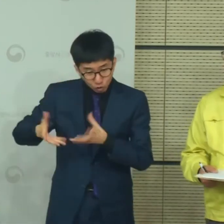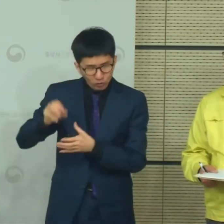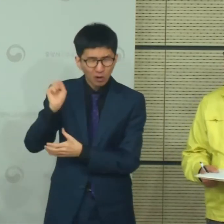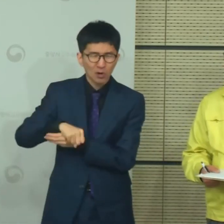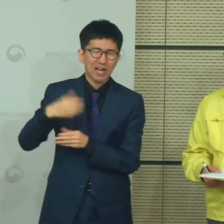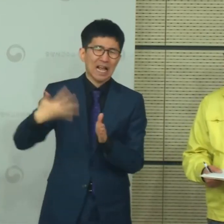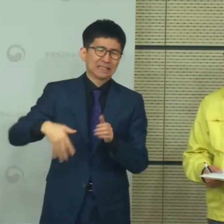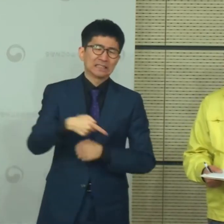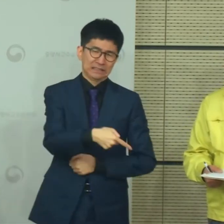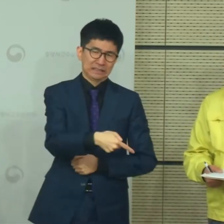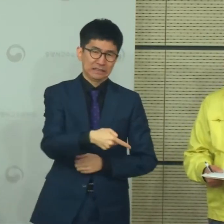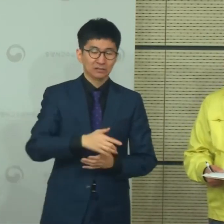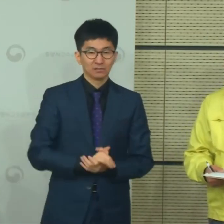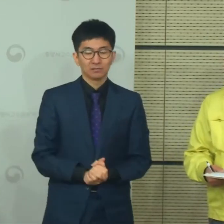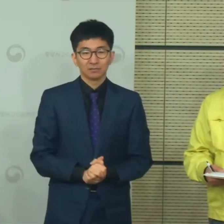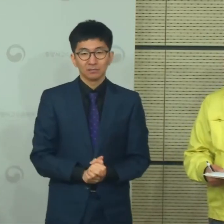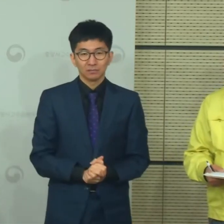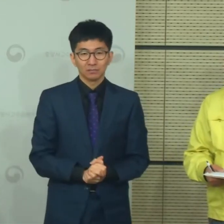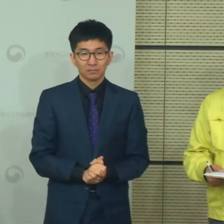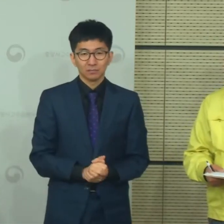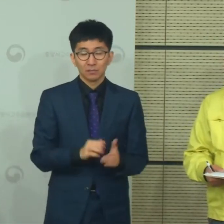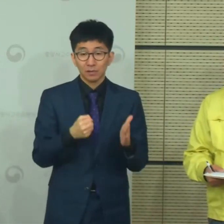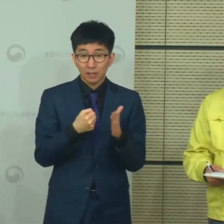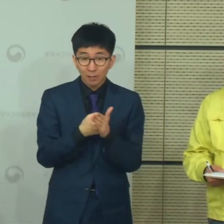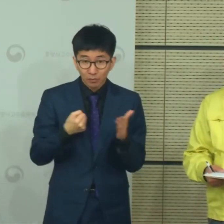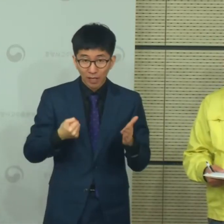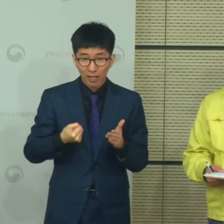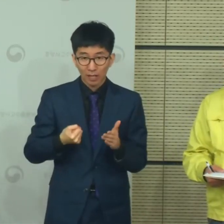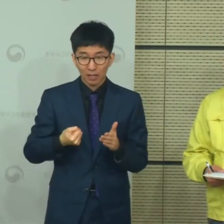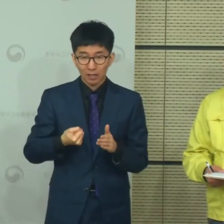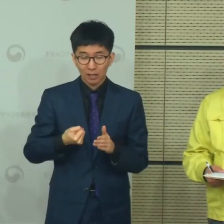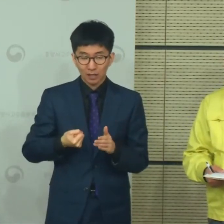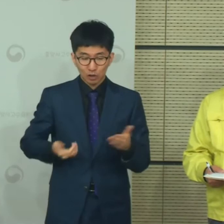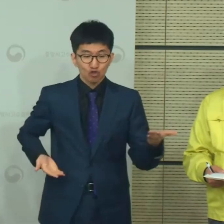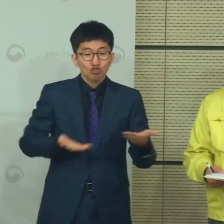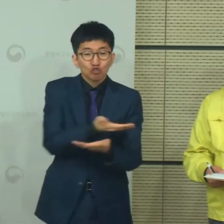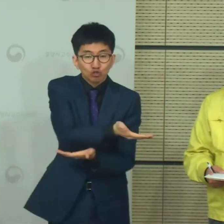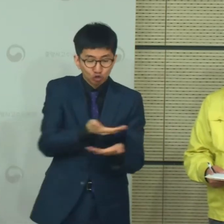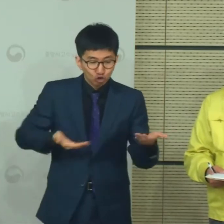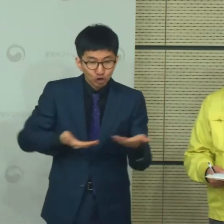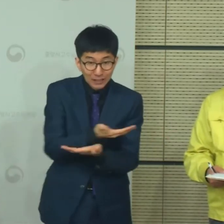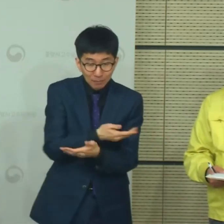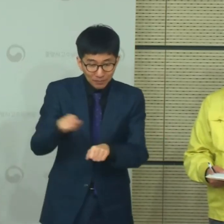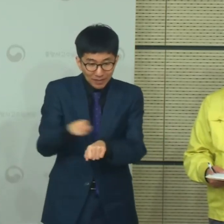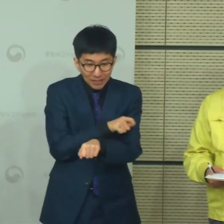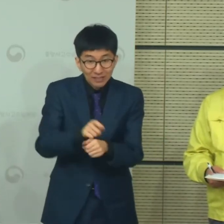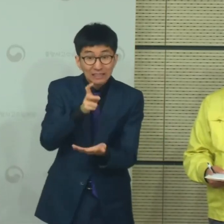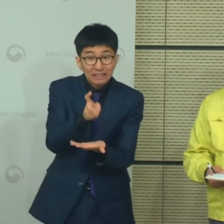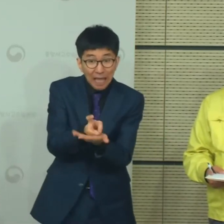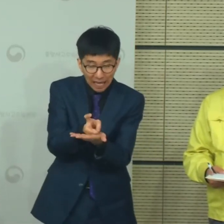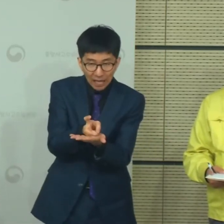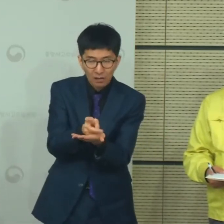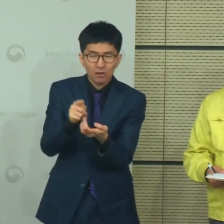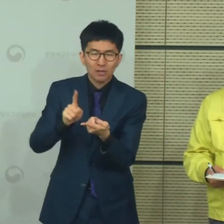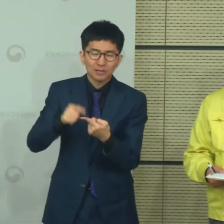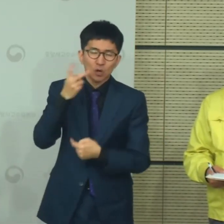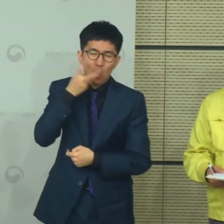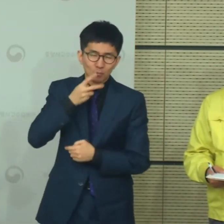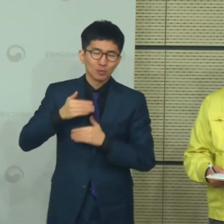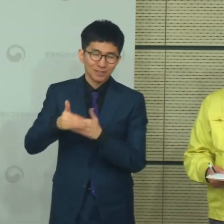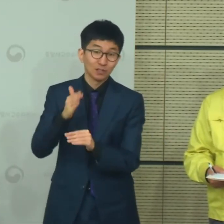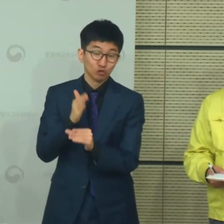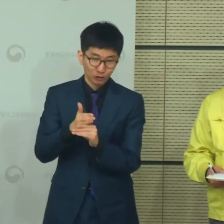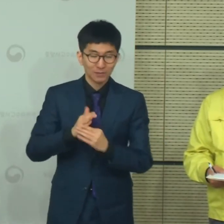지금 이 의약품에 대해서 수입 특례에 대해서 지금 수입 특례를 들어서 도입될 수 있는 방안에 대해서 검토를 하고